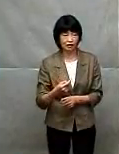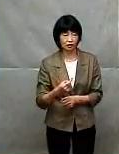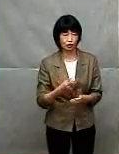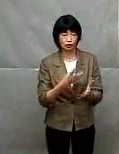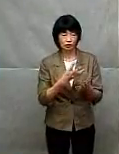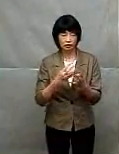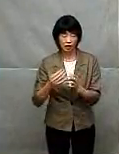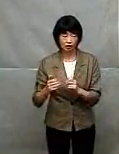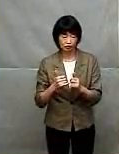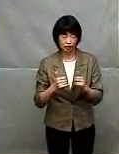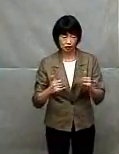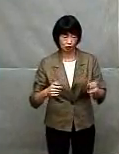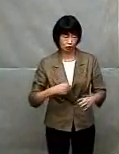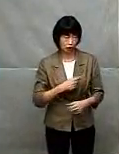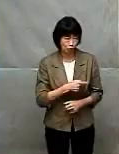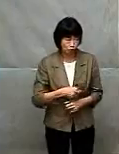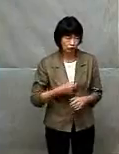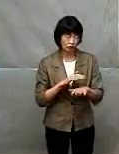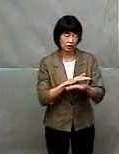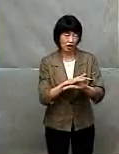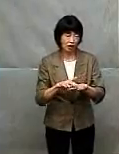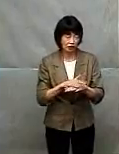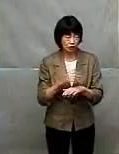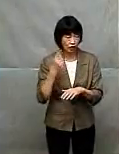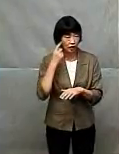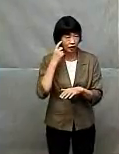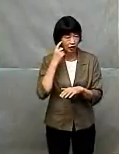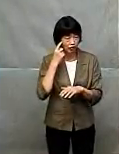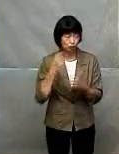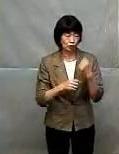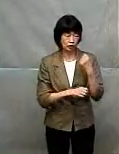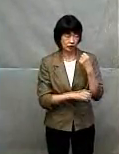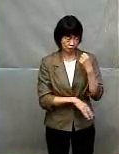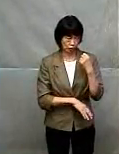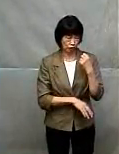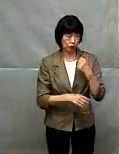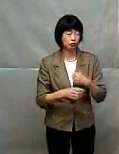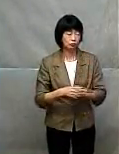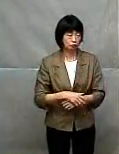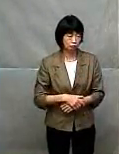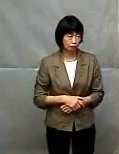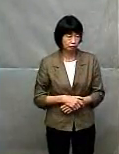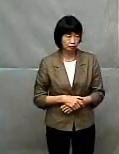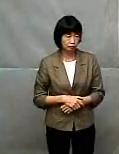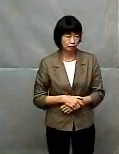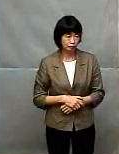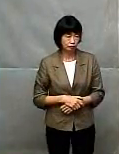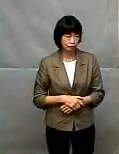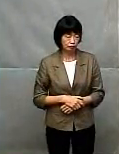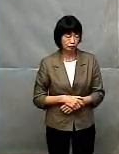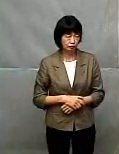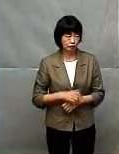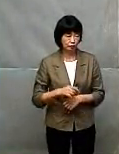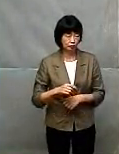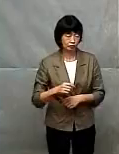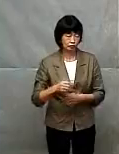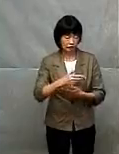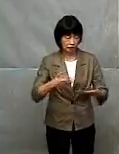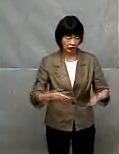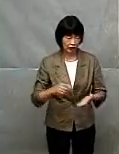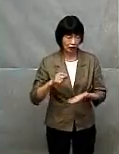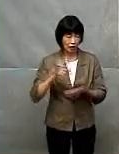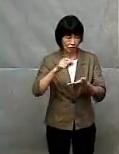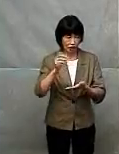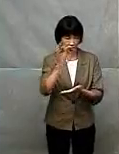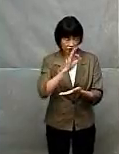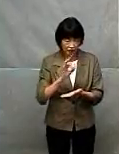思いを大切にするということを基本に、大きな視点に立って、返礼品が行き過ぎた内容にならない